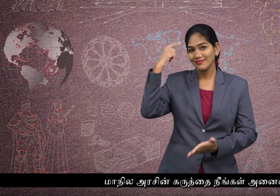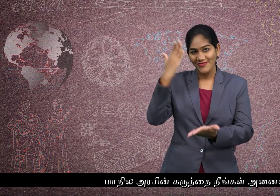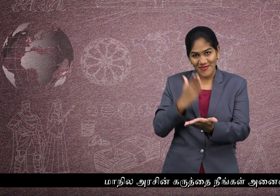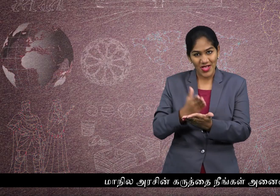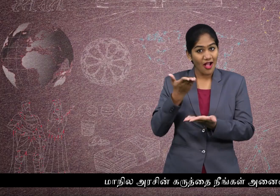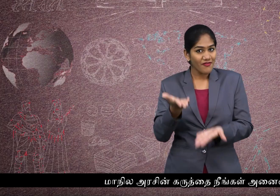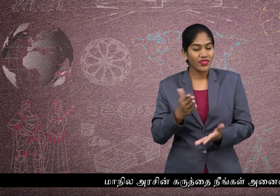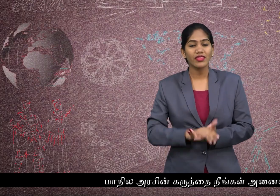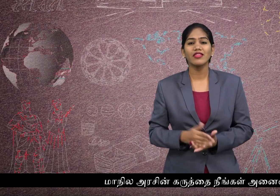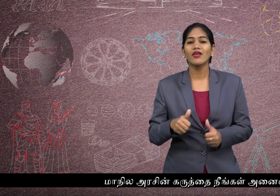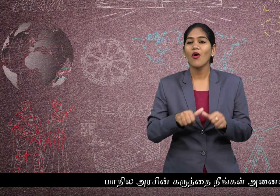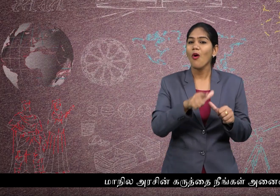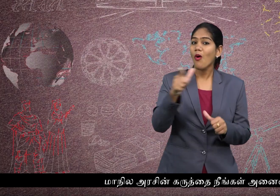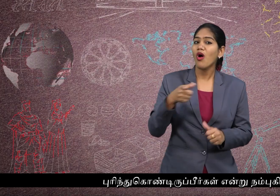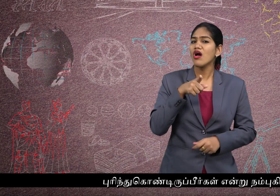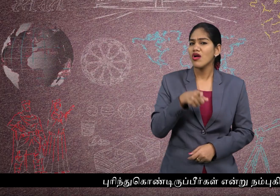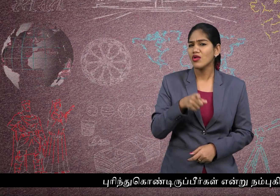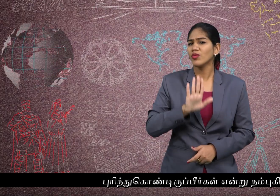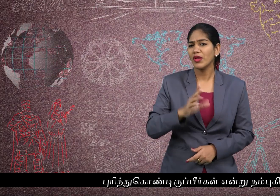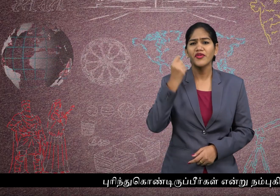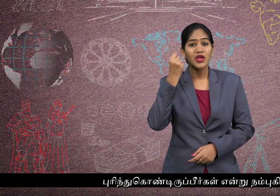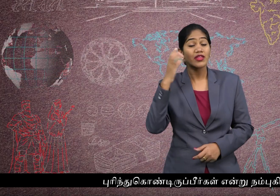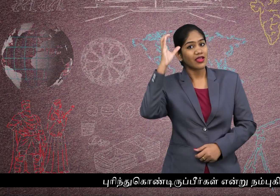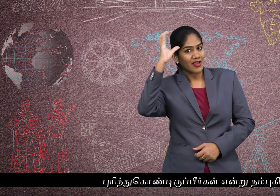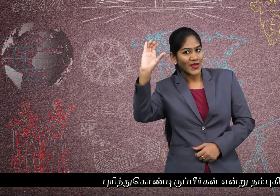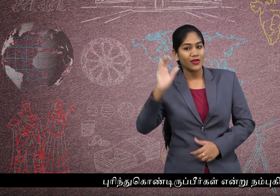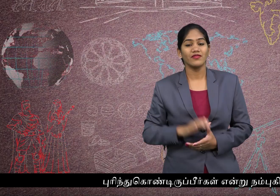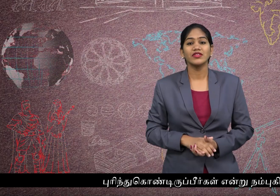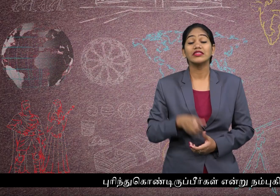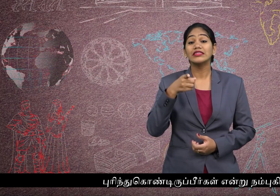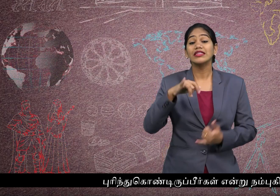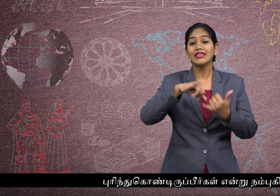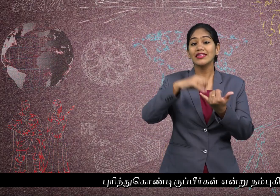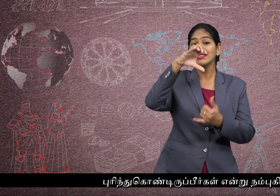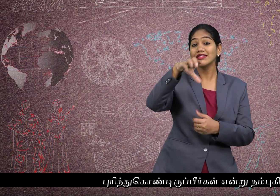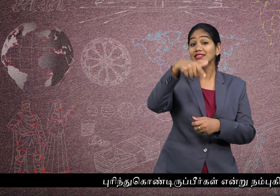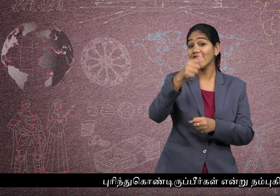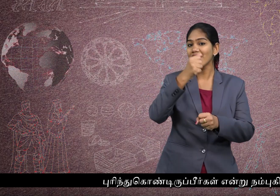மாநில அரசின் கருத்தை நீங்கள் அனைவரும் புரிந்து கொண்டிருப்பீர்கள் என்று நம்புகிறேன்.